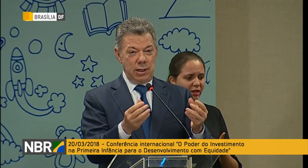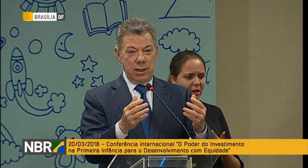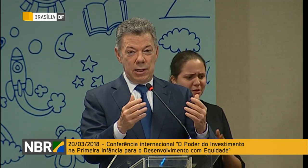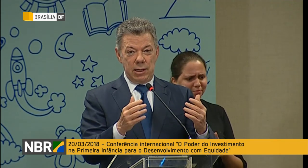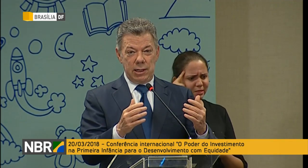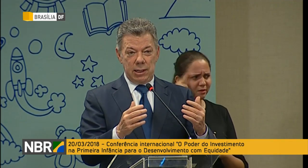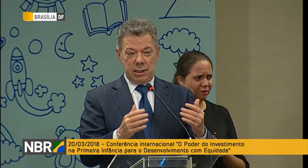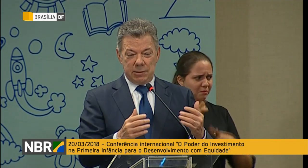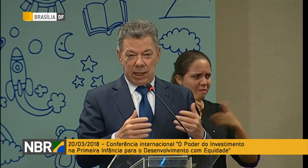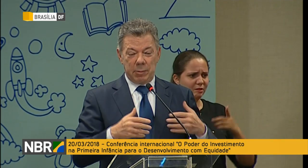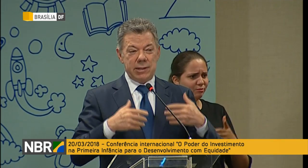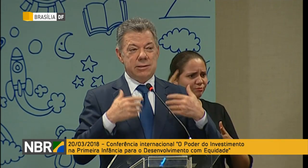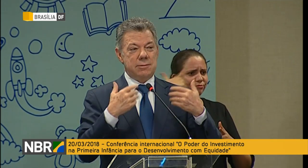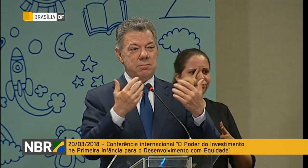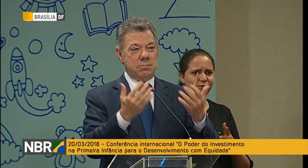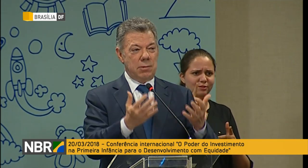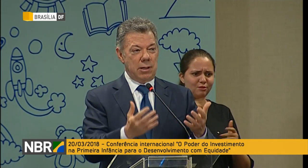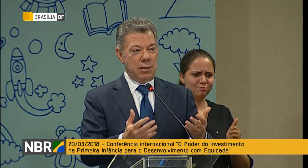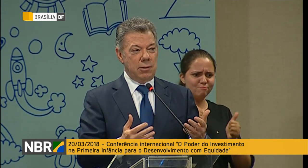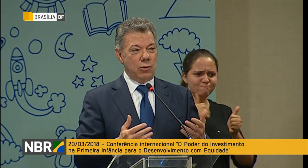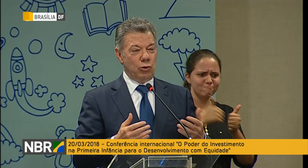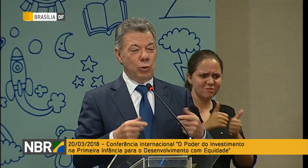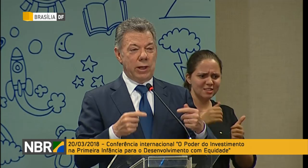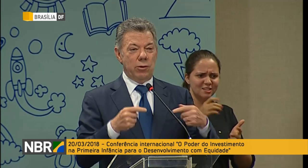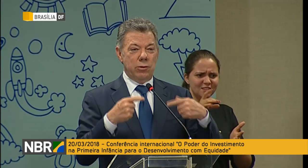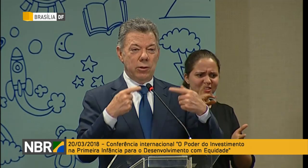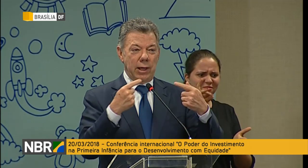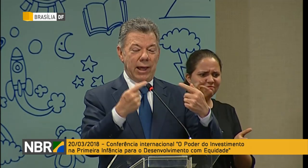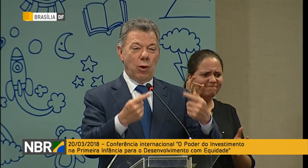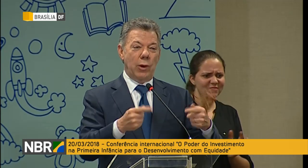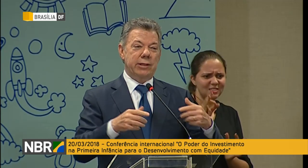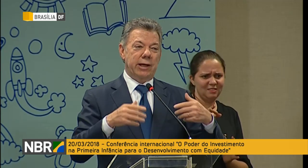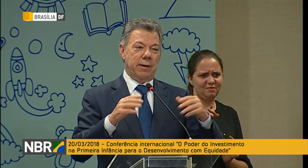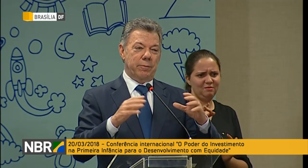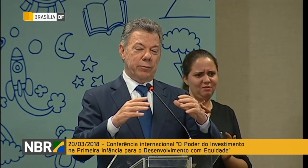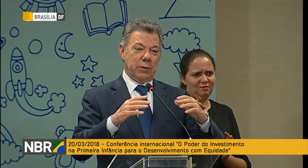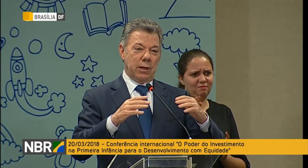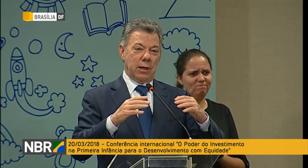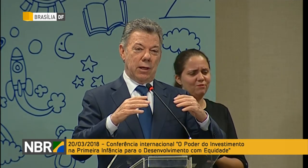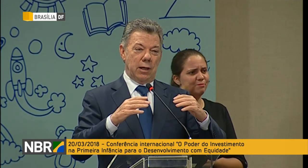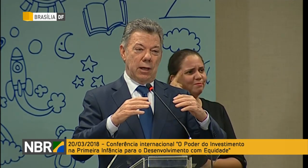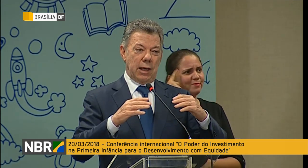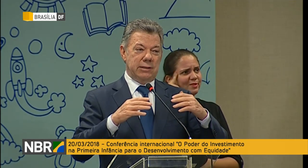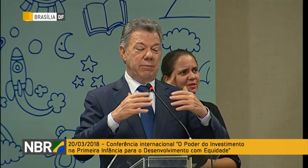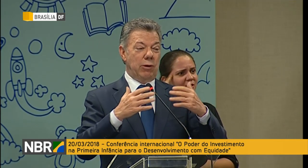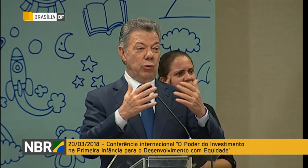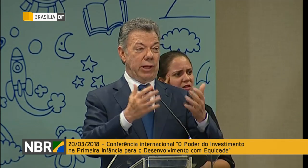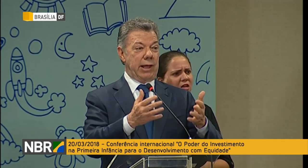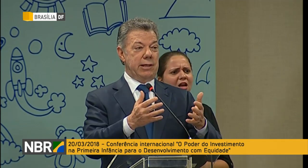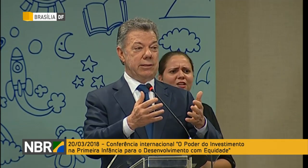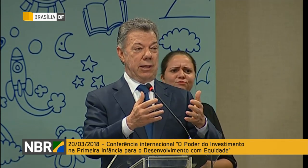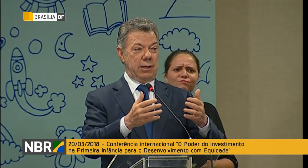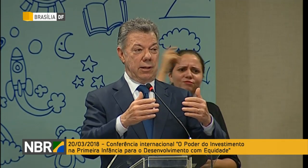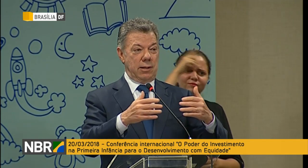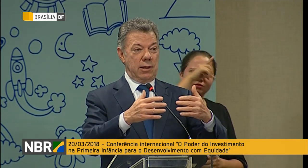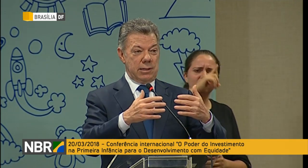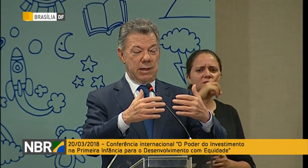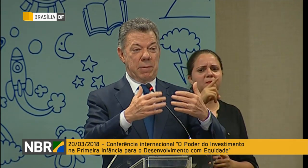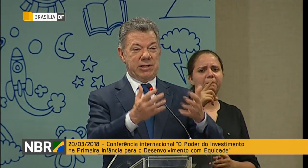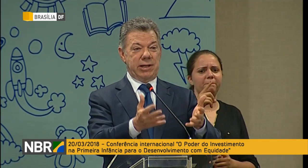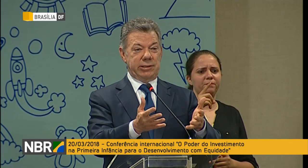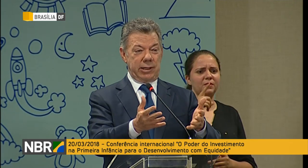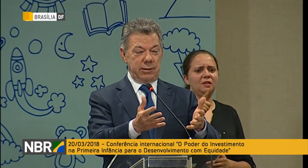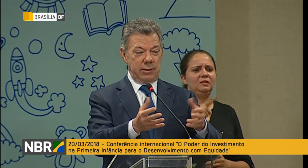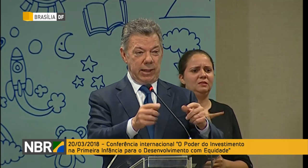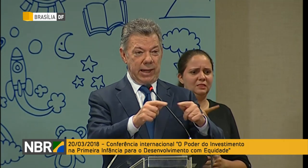seus ancestrais e as suas condições. Obviamente, talvez não tiveram ou não consideraram as